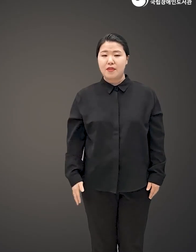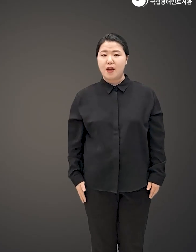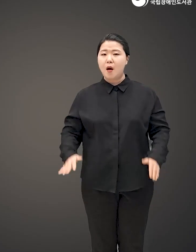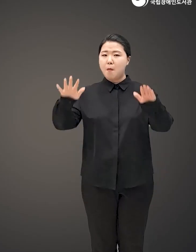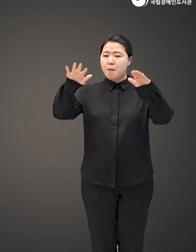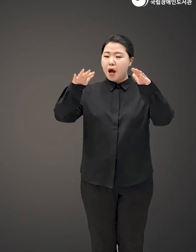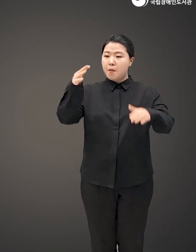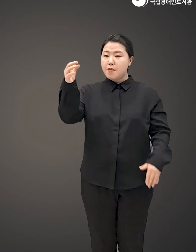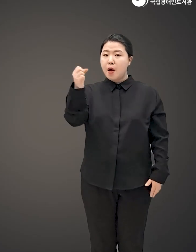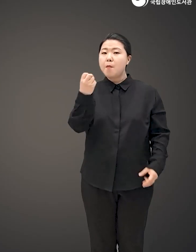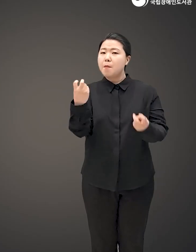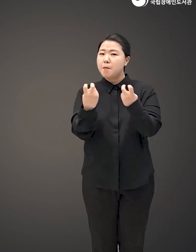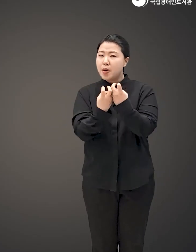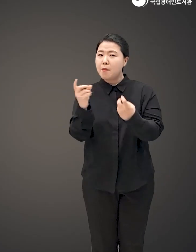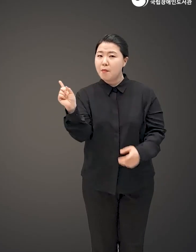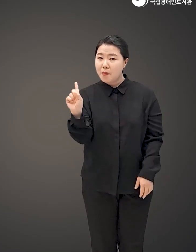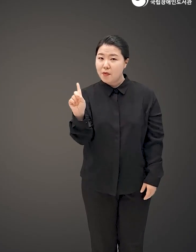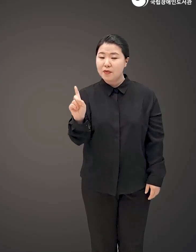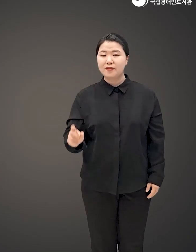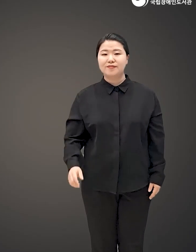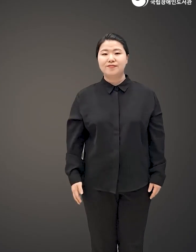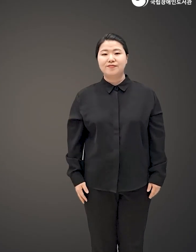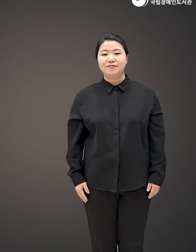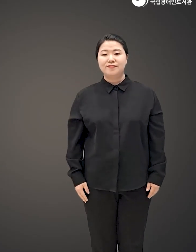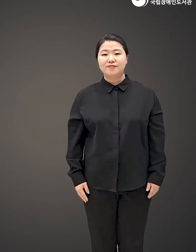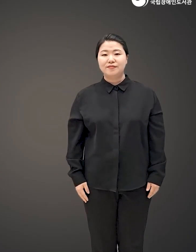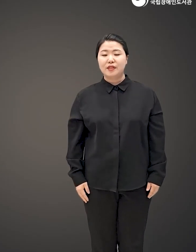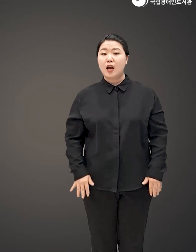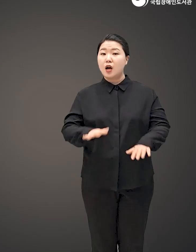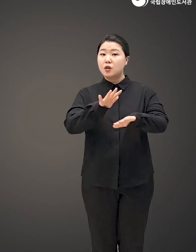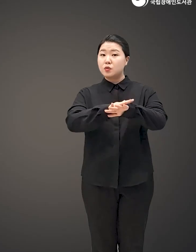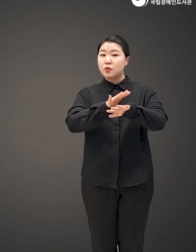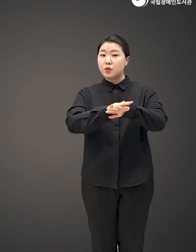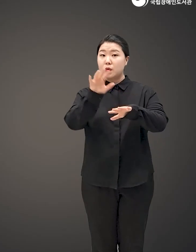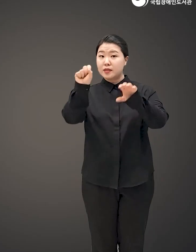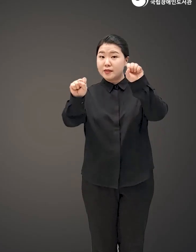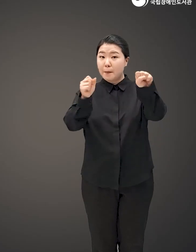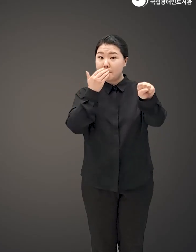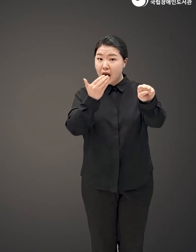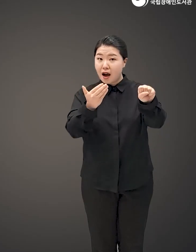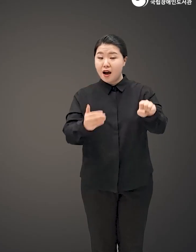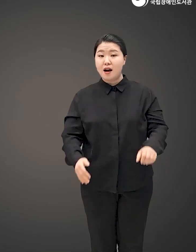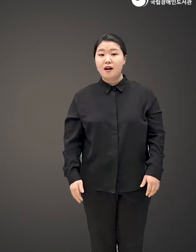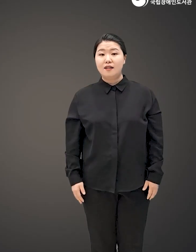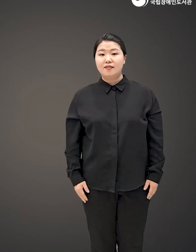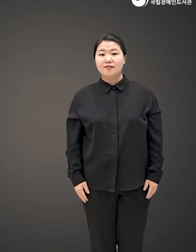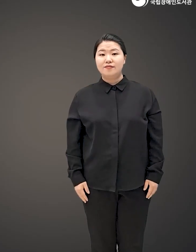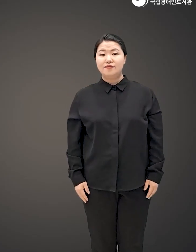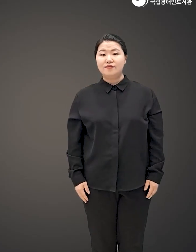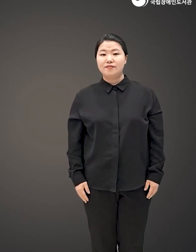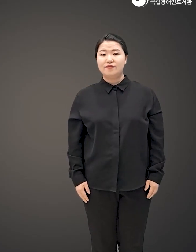하는데요. 바람을 무엇으로 잡을 수 있을까? 손으로 잡을 수 있을까요?